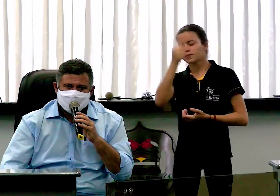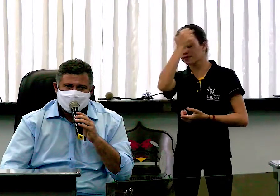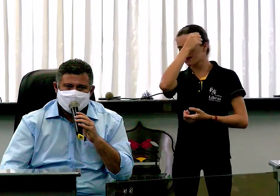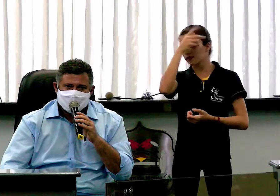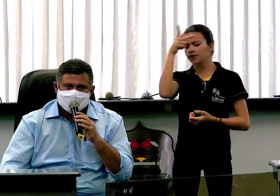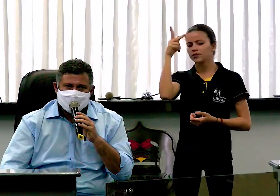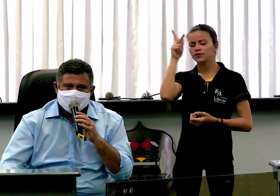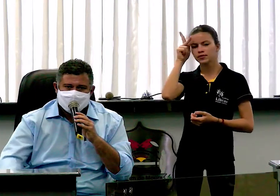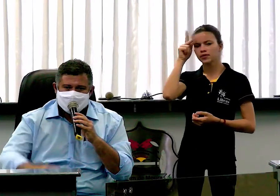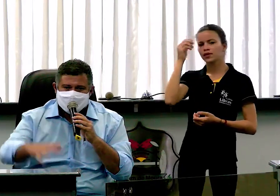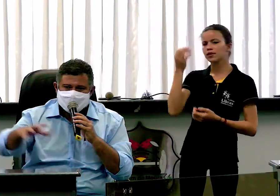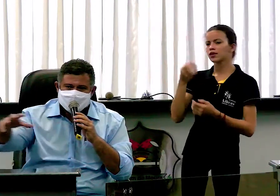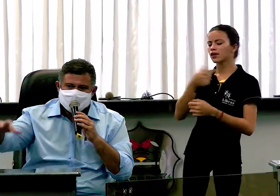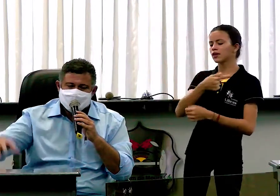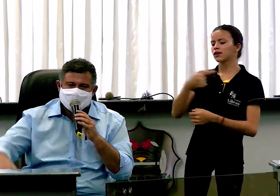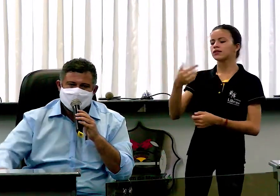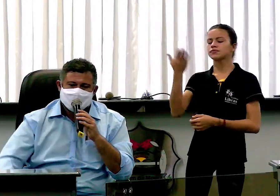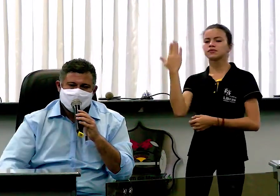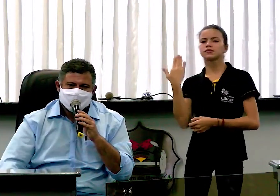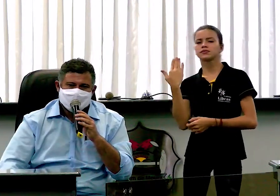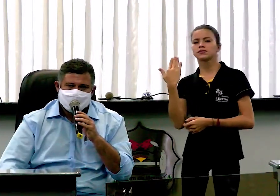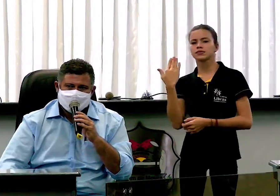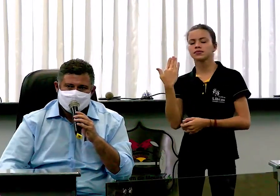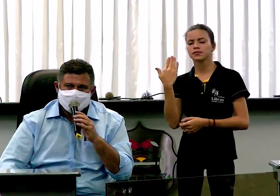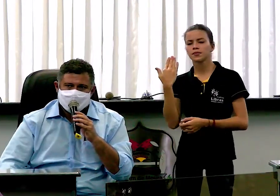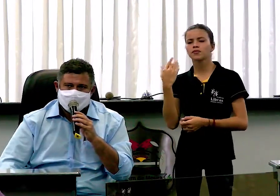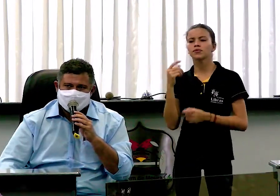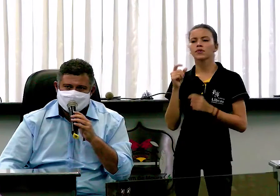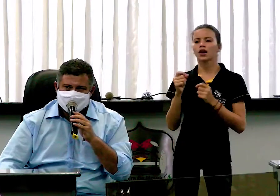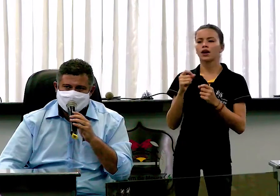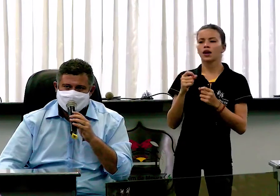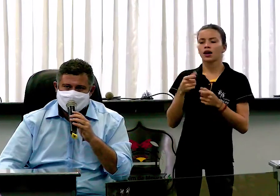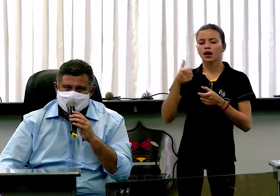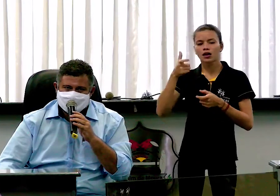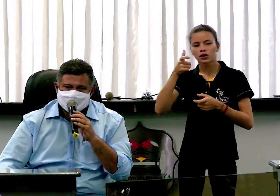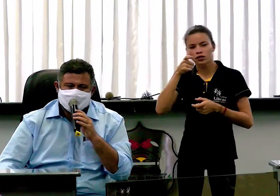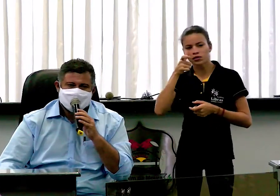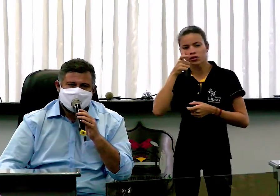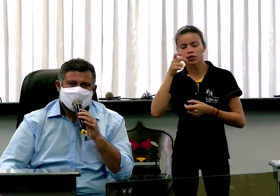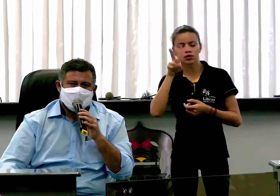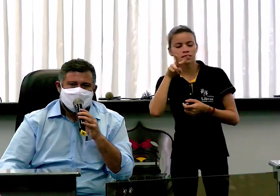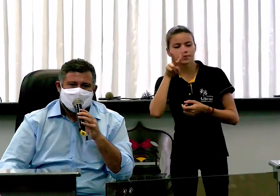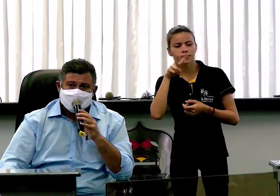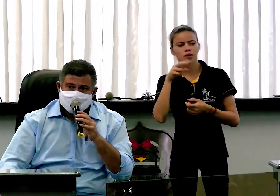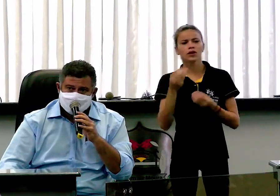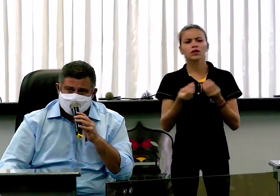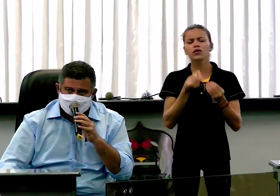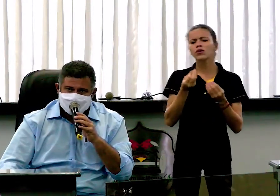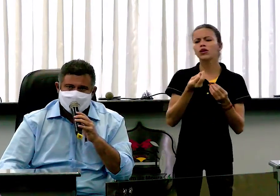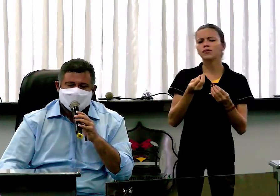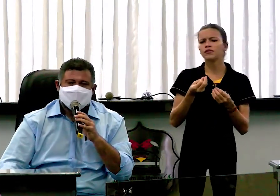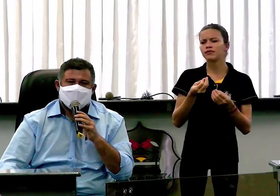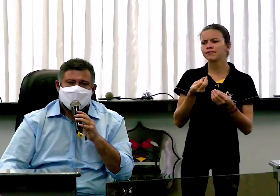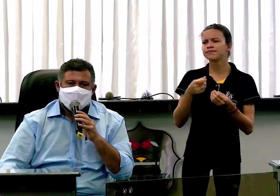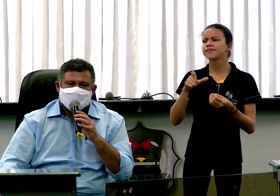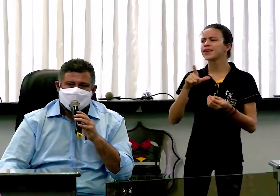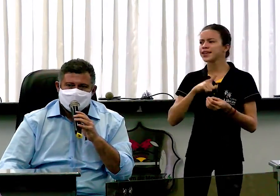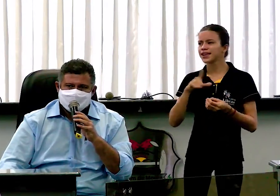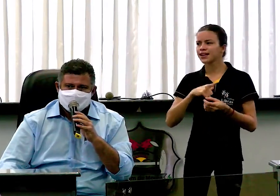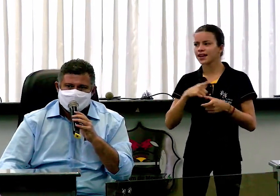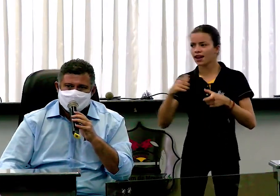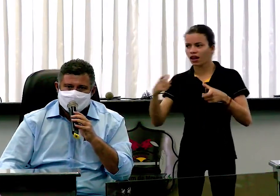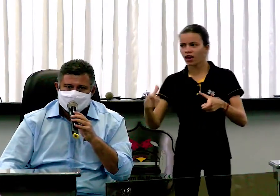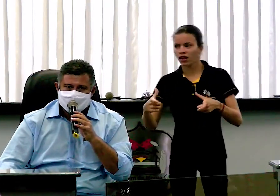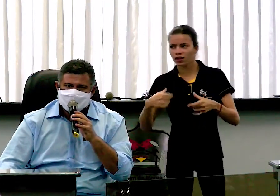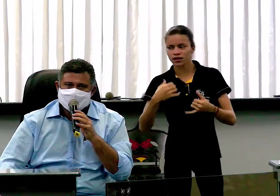passada é aprofundando e sabendo como é que tá o parque de equipamentos nós temos deficiência